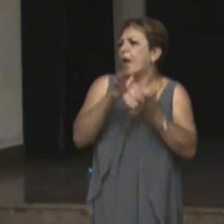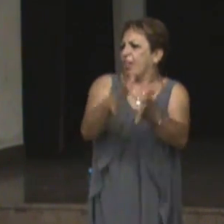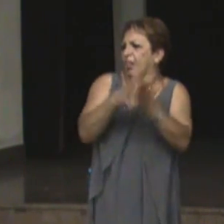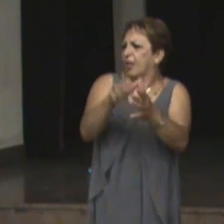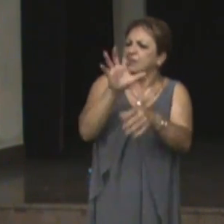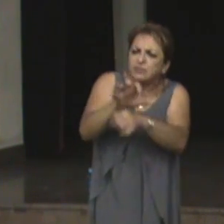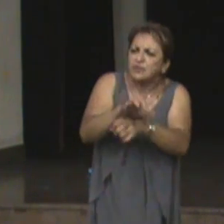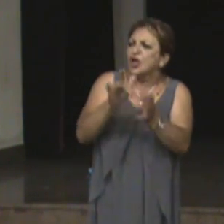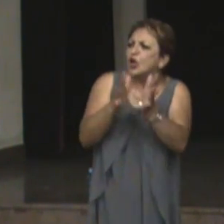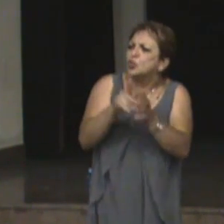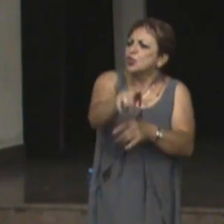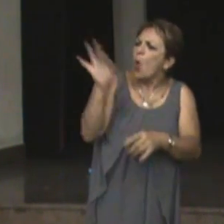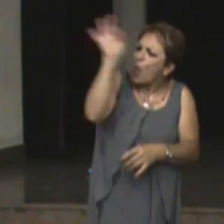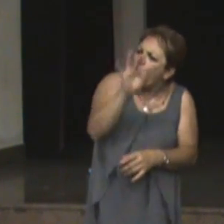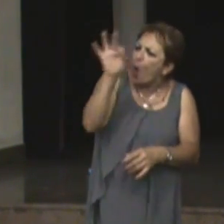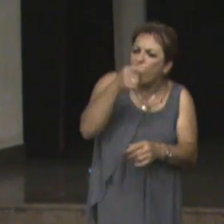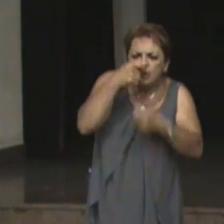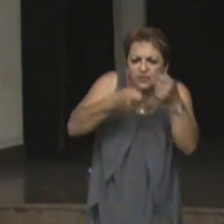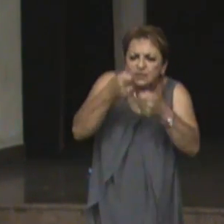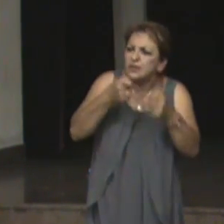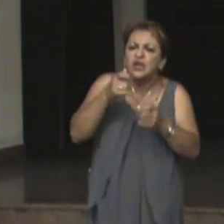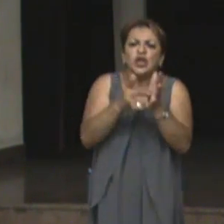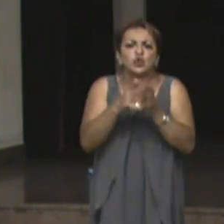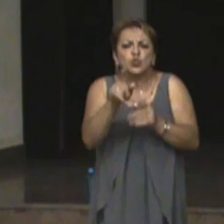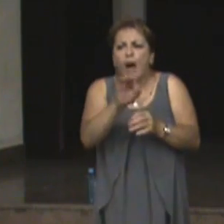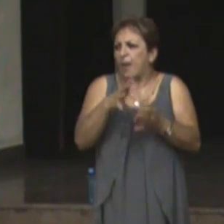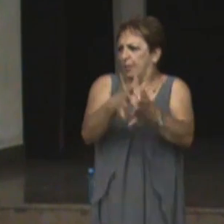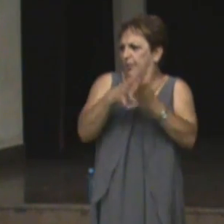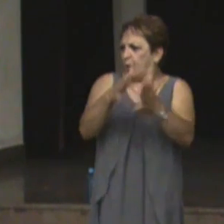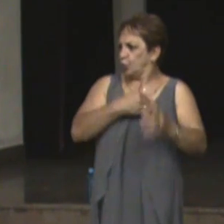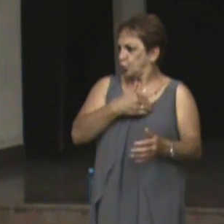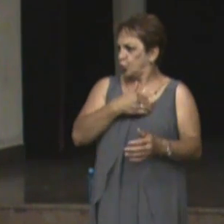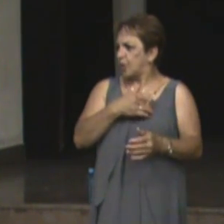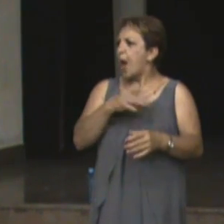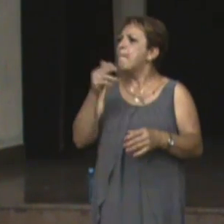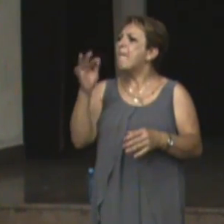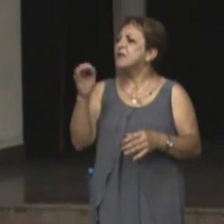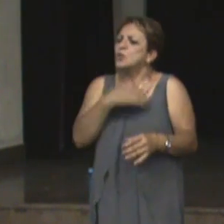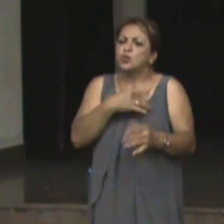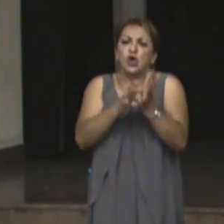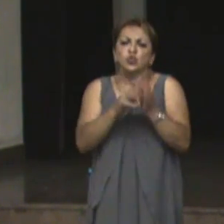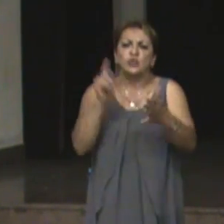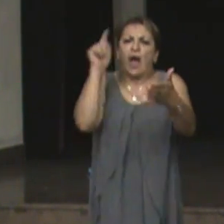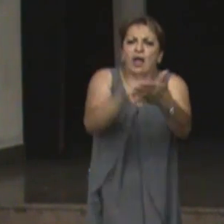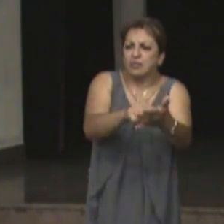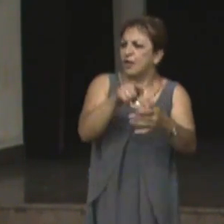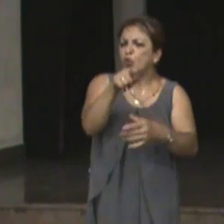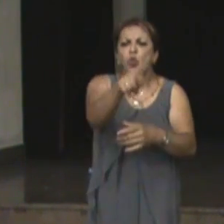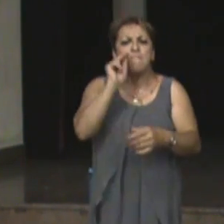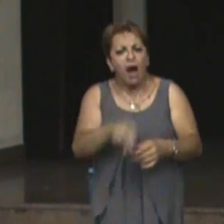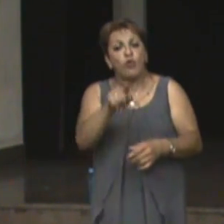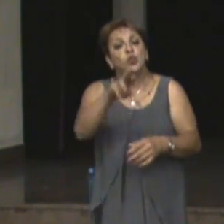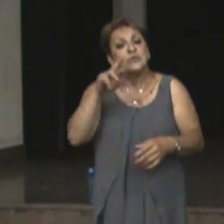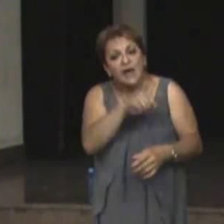էր, այսինքն անընդհատ ընտրում էին առիթ, որպեսզի Քրիստոսին ինչ-որ բանի մեջ մեղադրեին։ Եվ